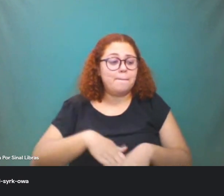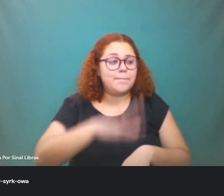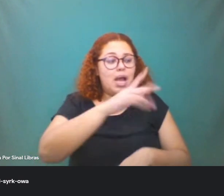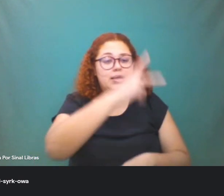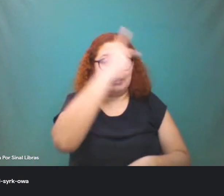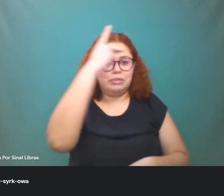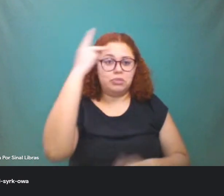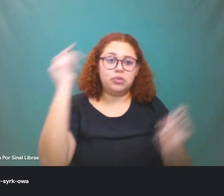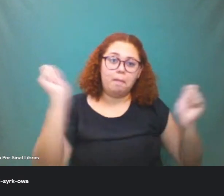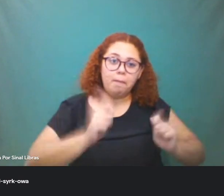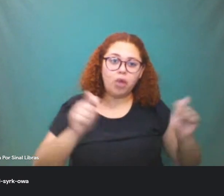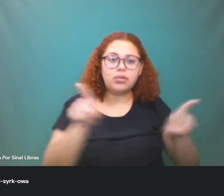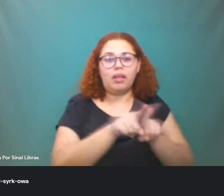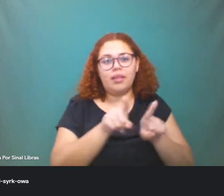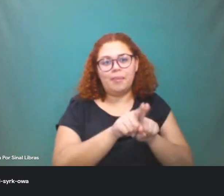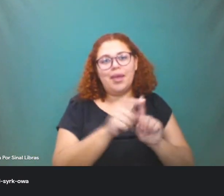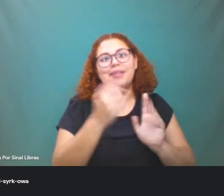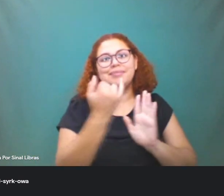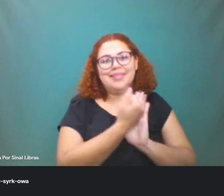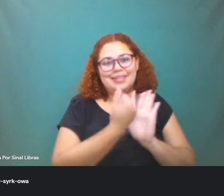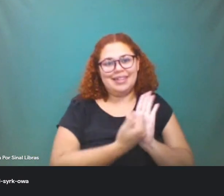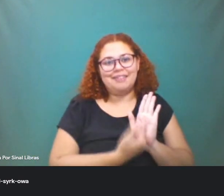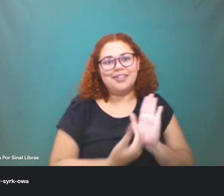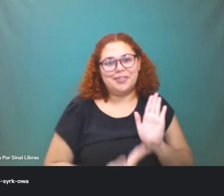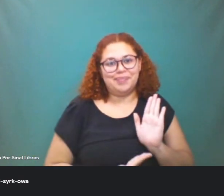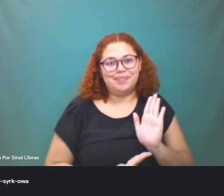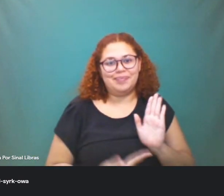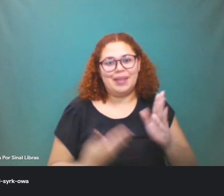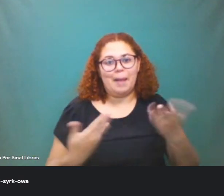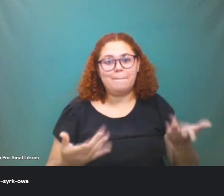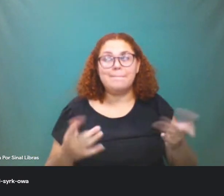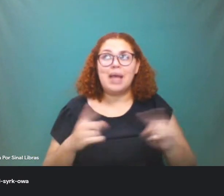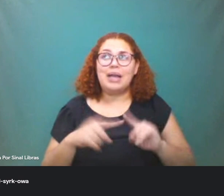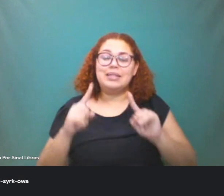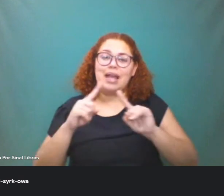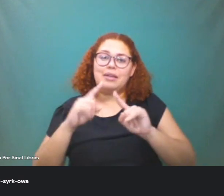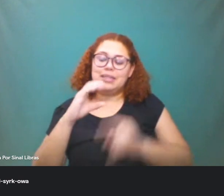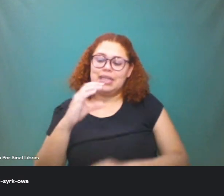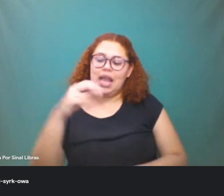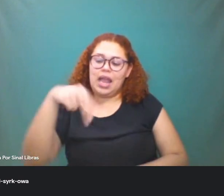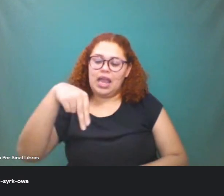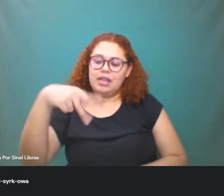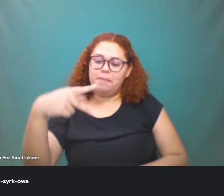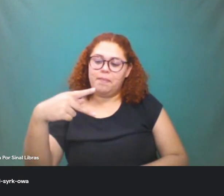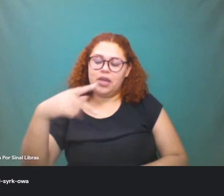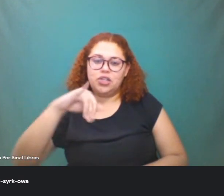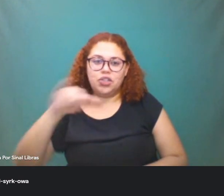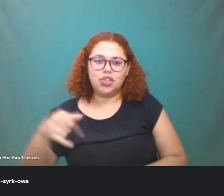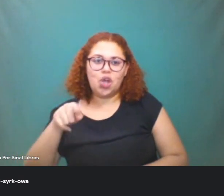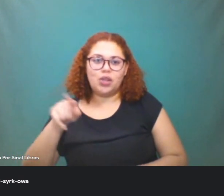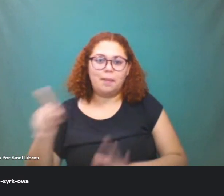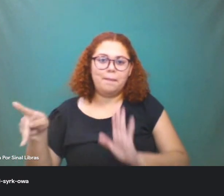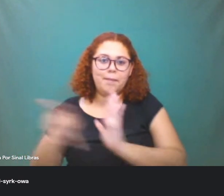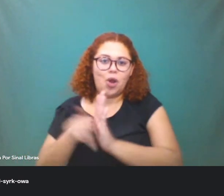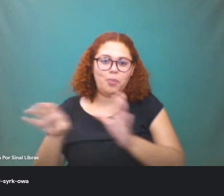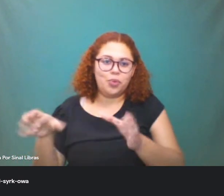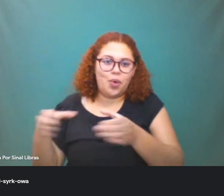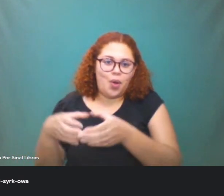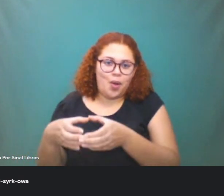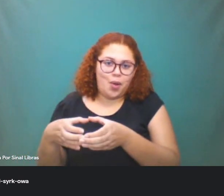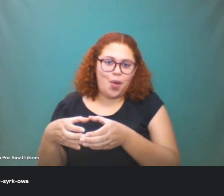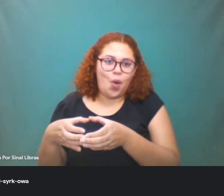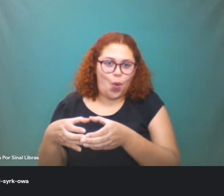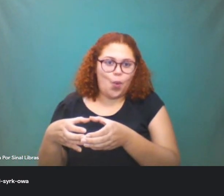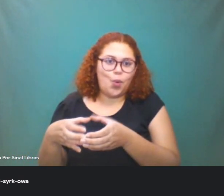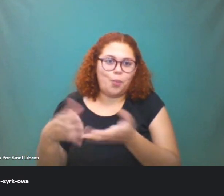fazer parte. Mas quando a gente está falando de um CNPJ de uma cooperativa, o CNPJ é da cooperativa, mas os